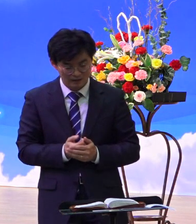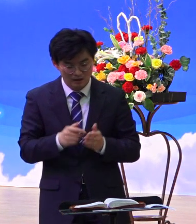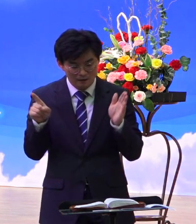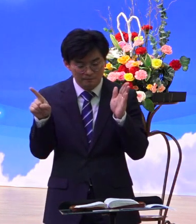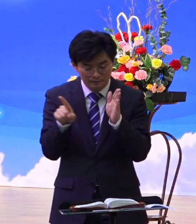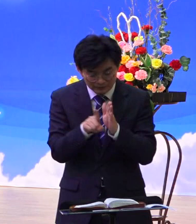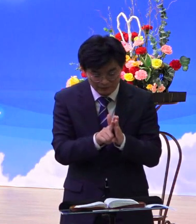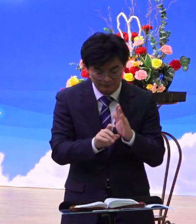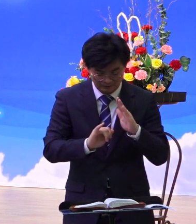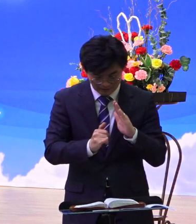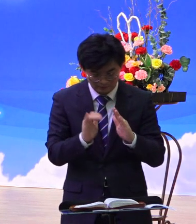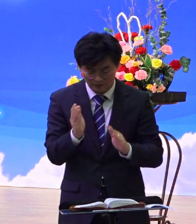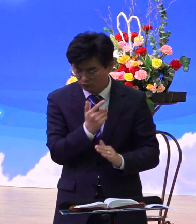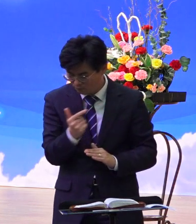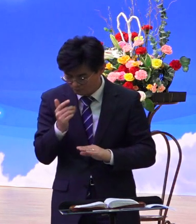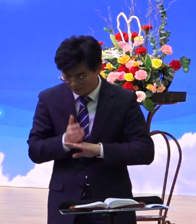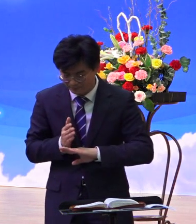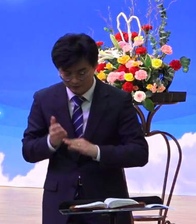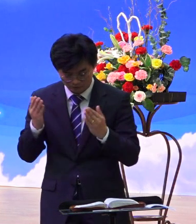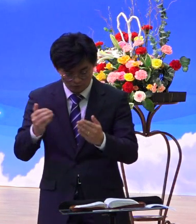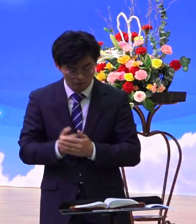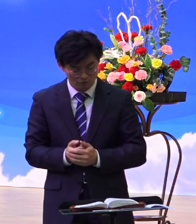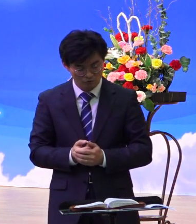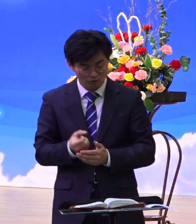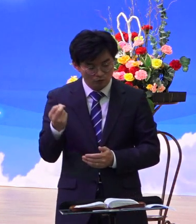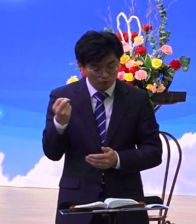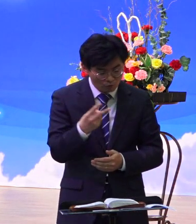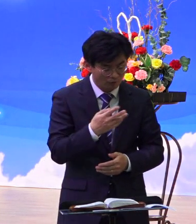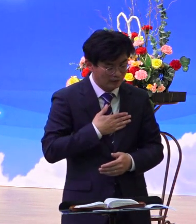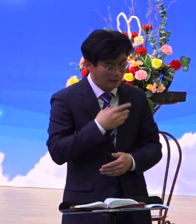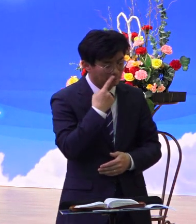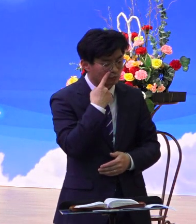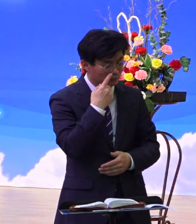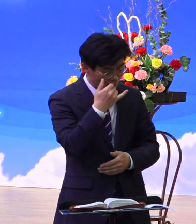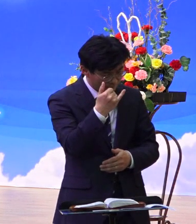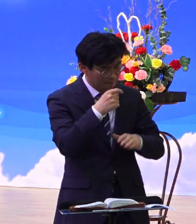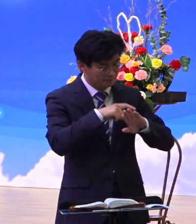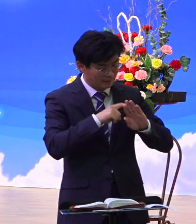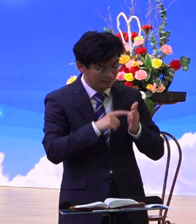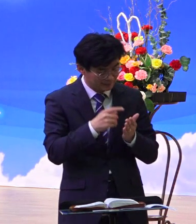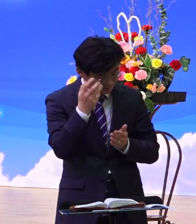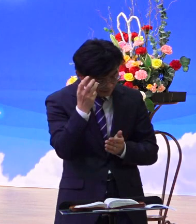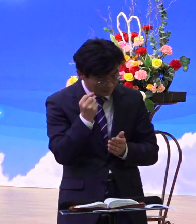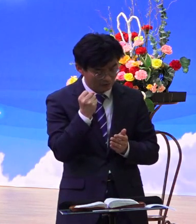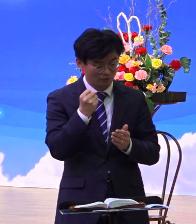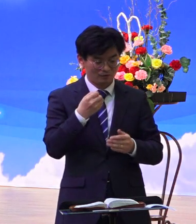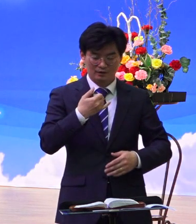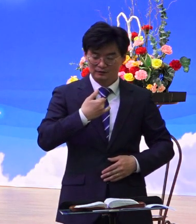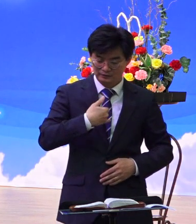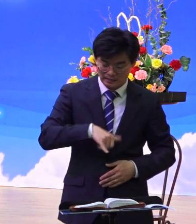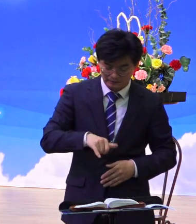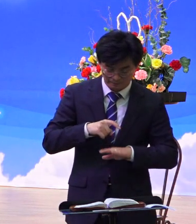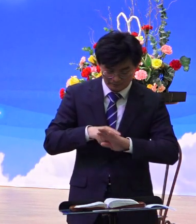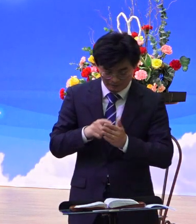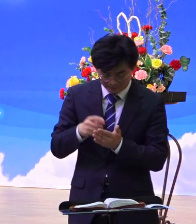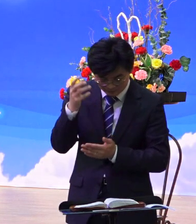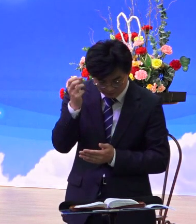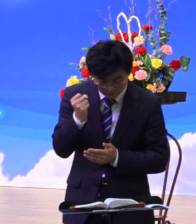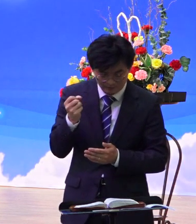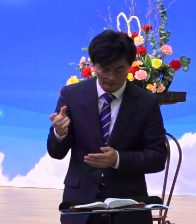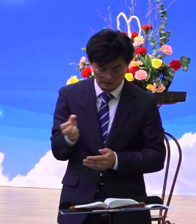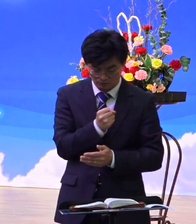하여 주시고, 또 그렇지 않더라도 우리 부모님을 마음에 품고, 또 혹은 우리 자녀들을 마음에 품고 믿음의